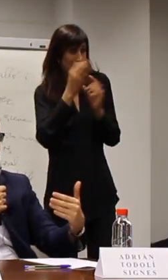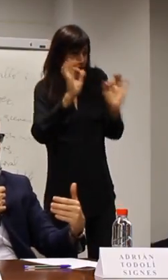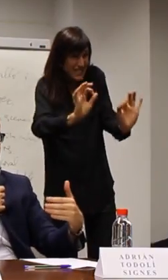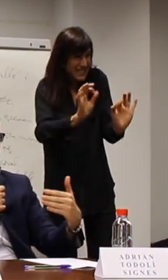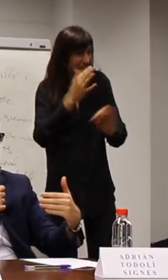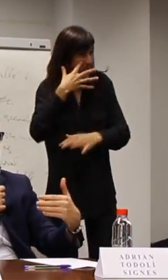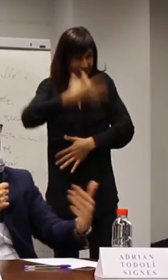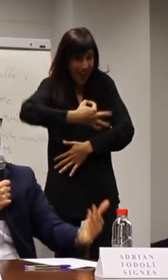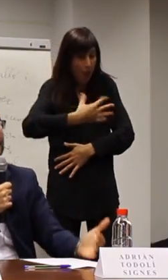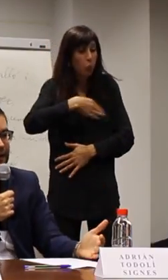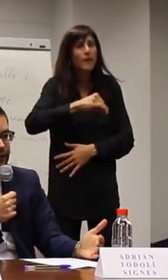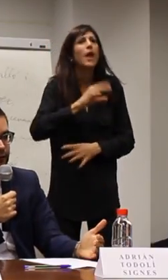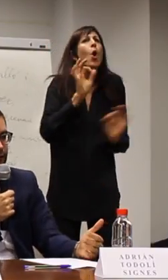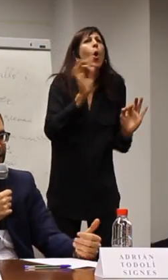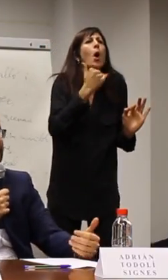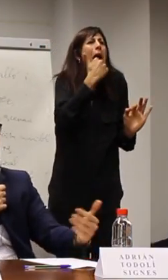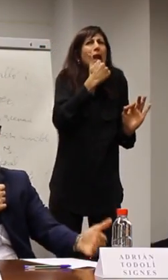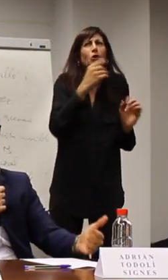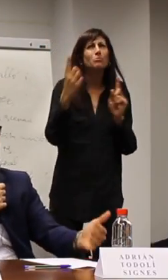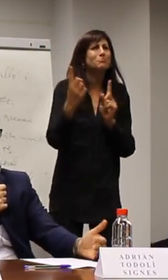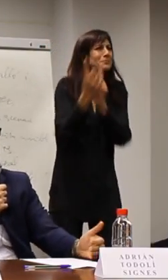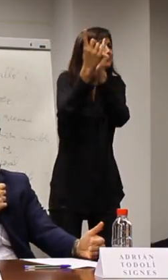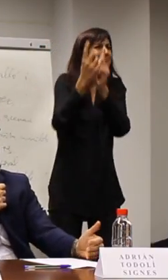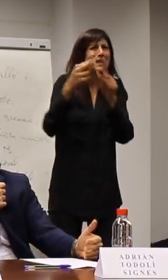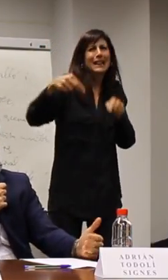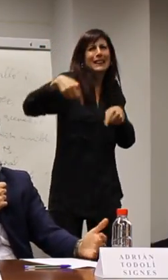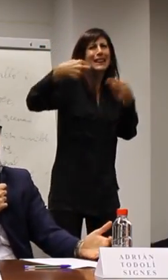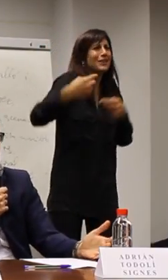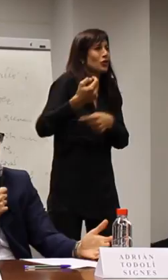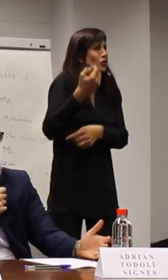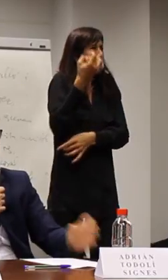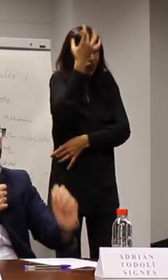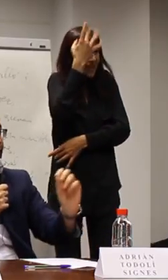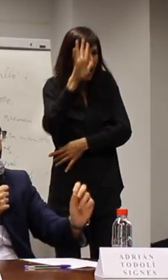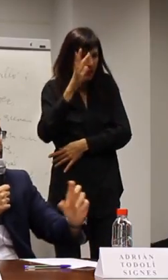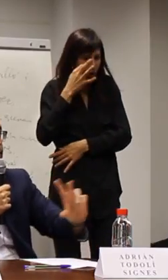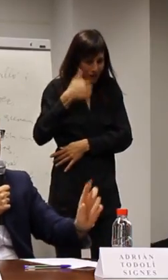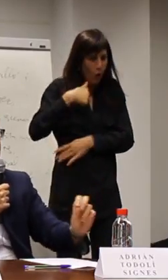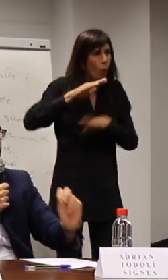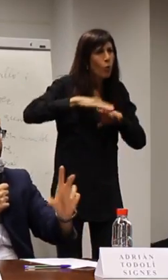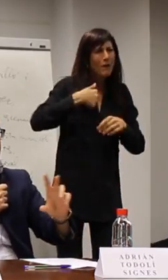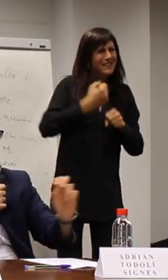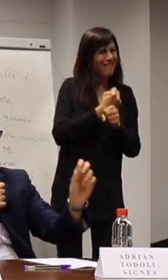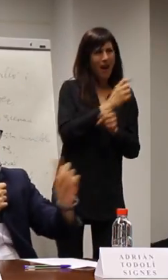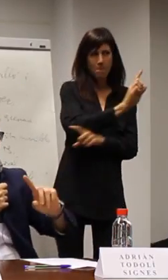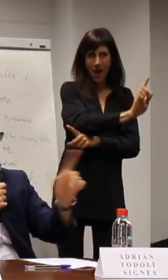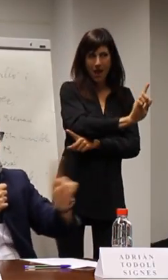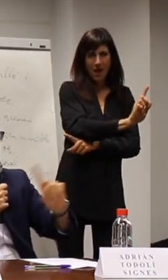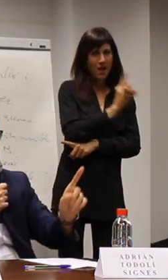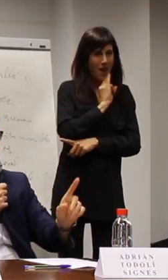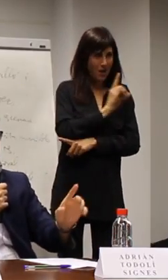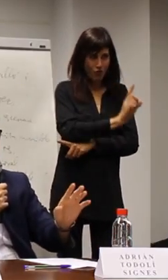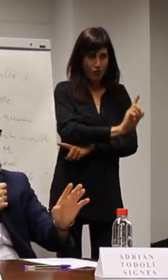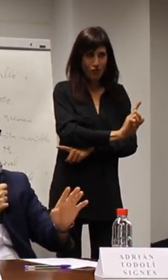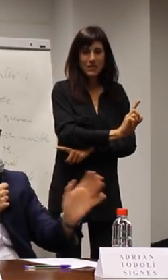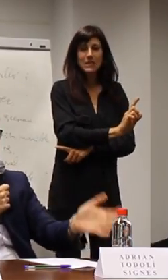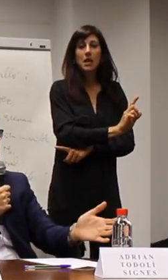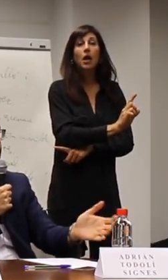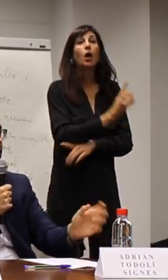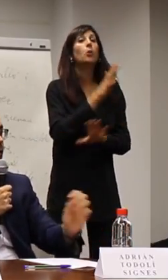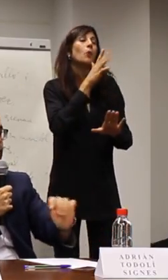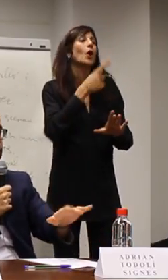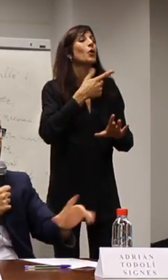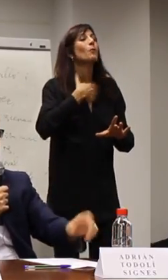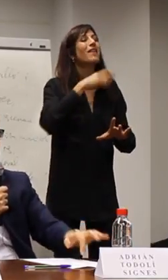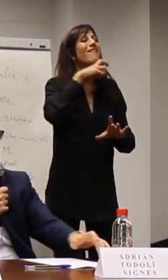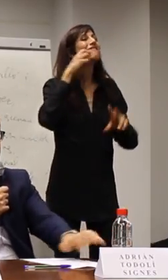un encontronazo personal y no un encontronazo de trabajo. O por ejemplo, esa persona pone, porque claro, una cosa es valorarlo con estrellitas, pero también